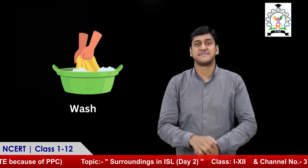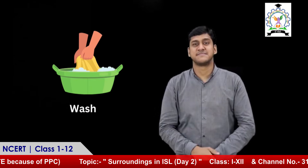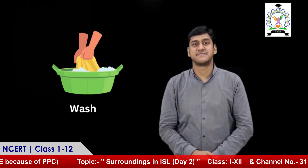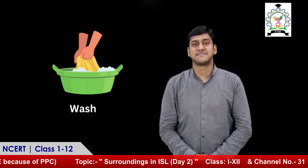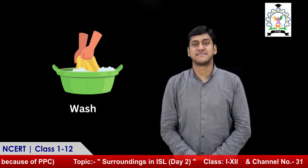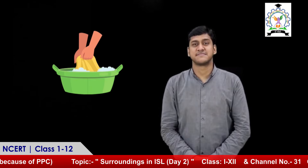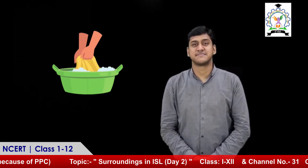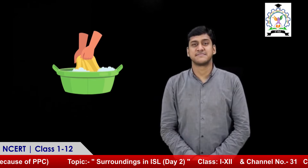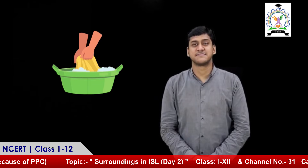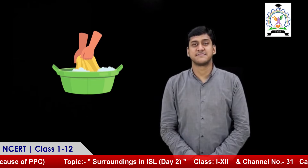धोना,